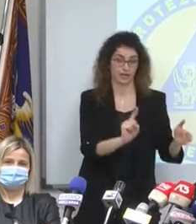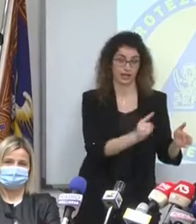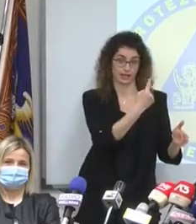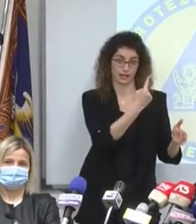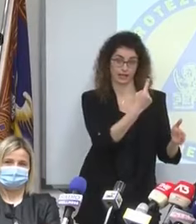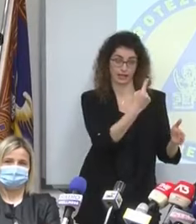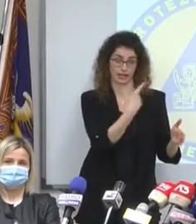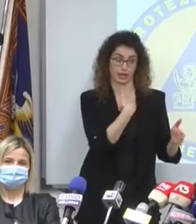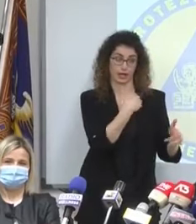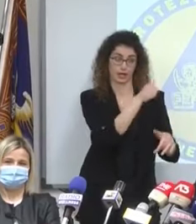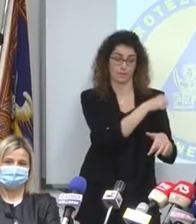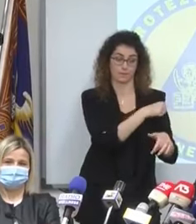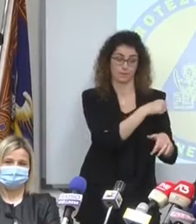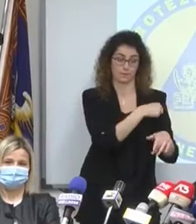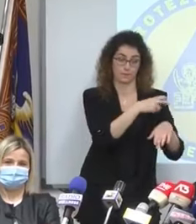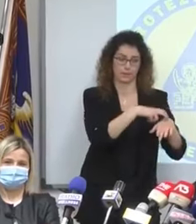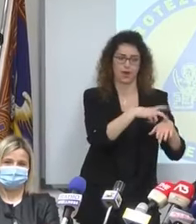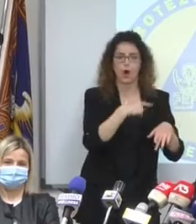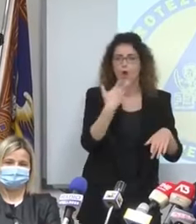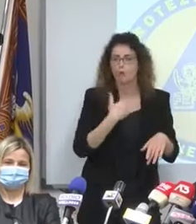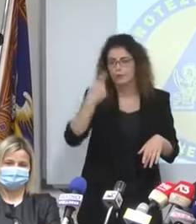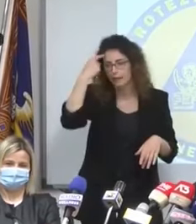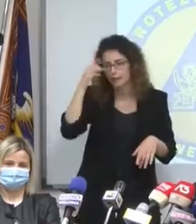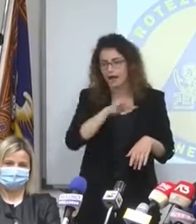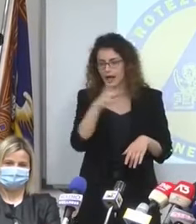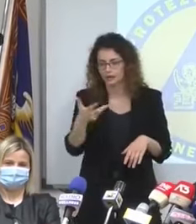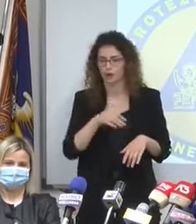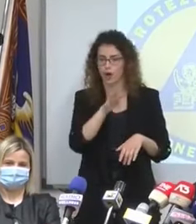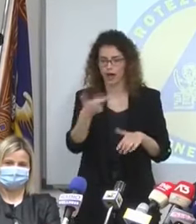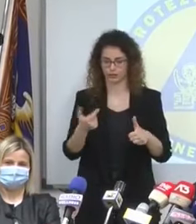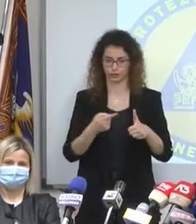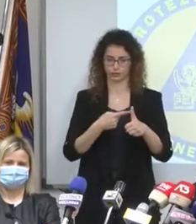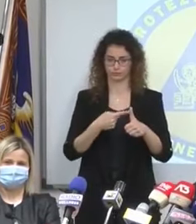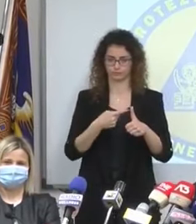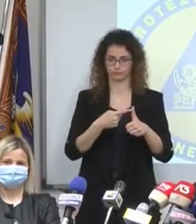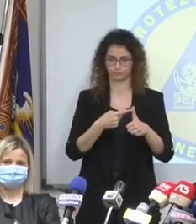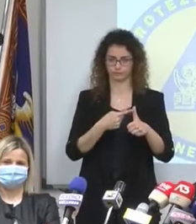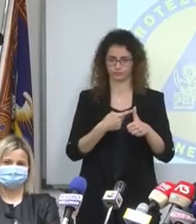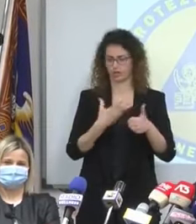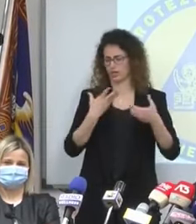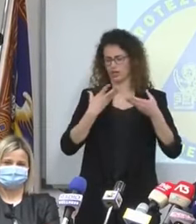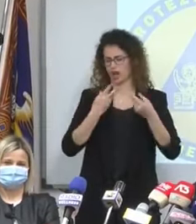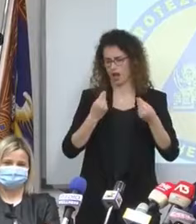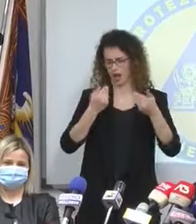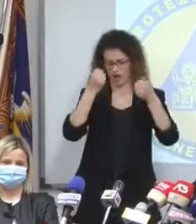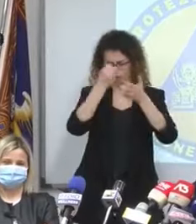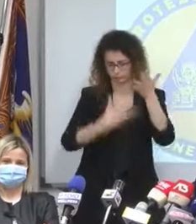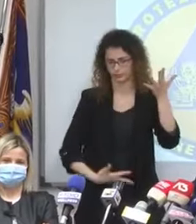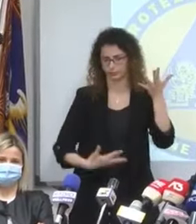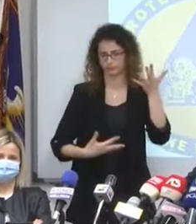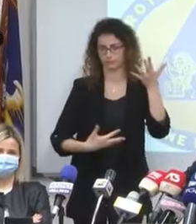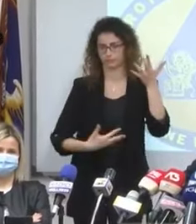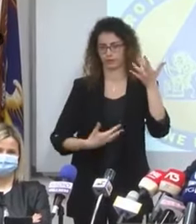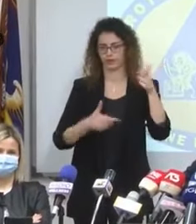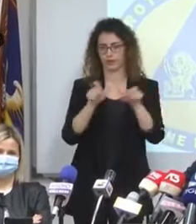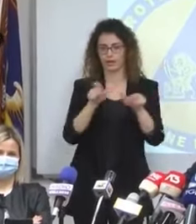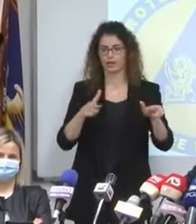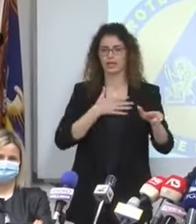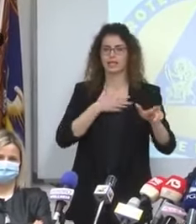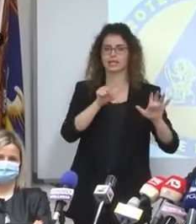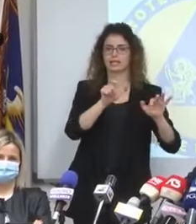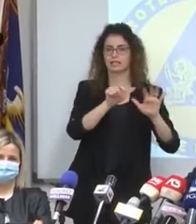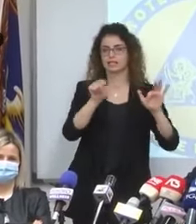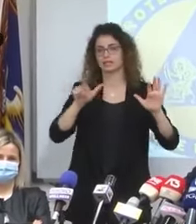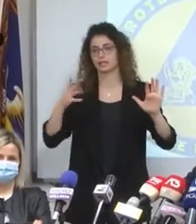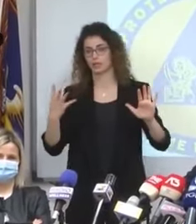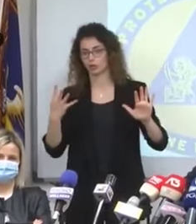gli operatori sanitari. L'altro è. Noi vogliamo sapere altro. L'altro è molte voci, una marea. Soggetti